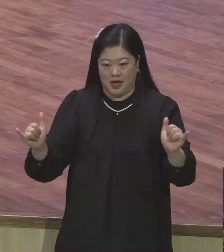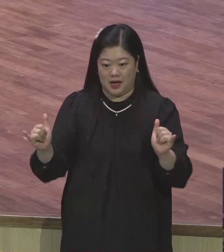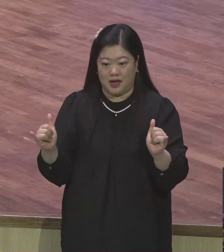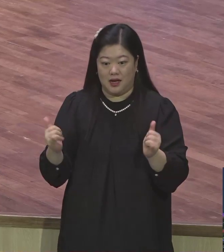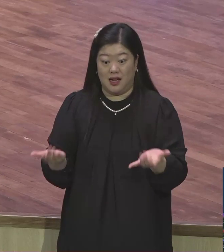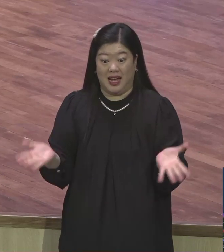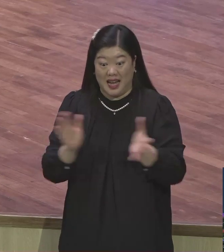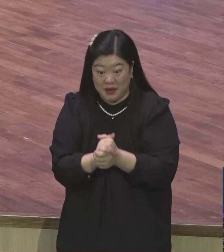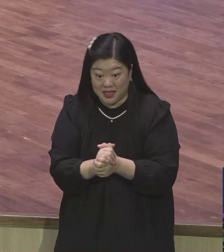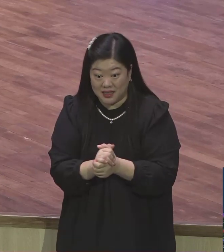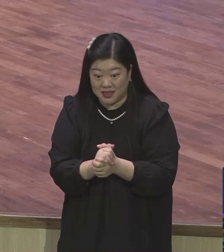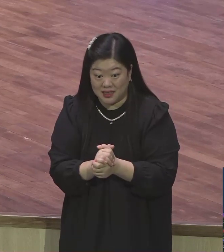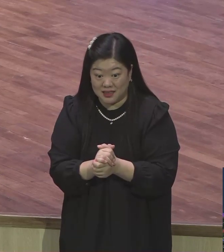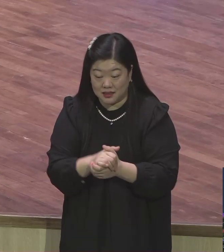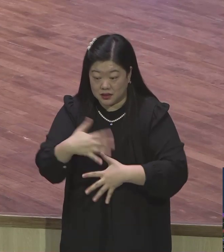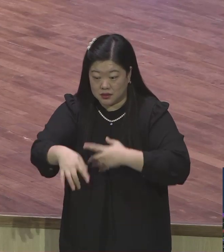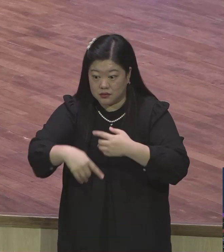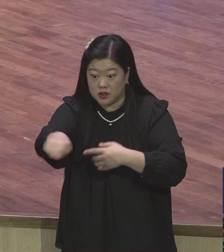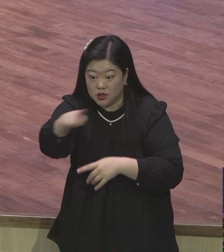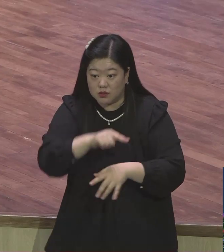잠 깨세요. 잠 깨 지금.